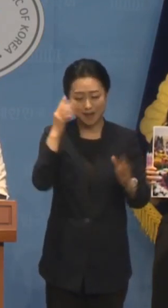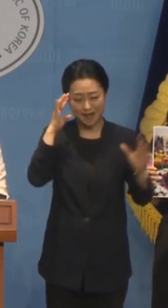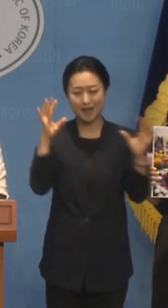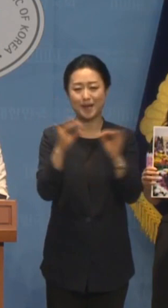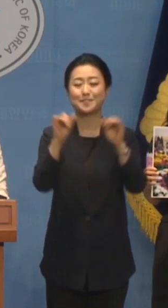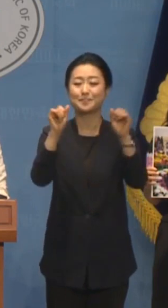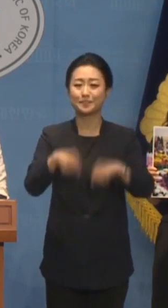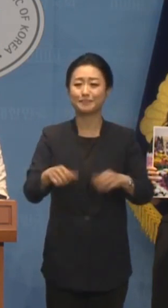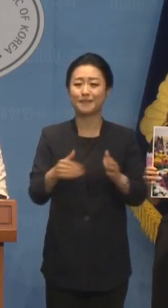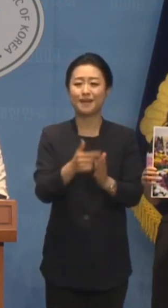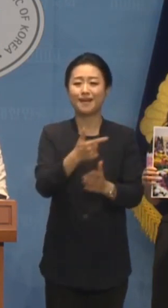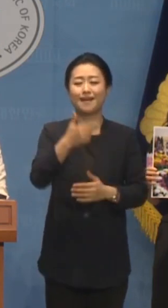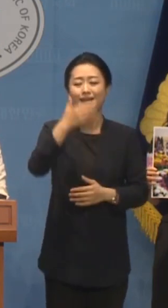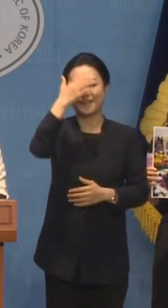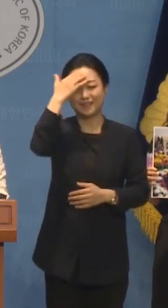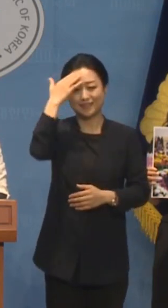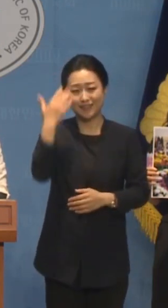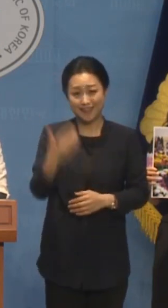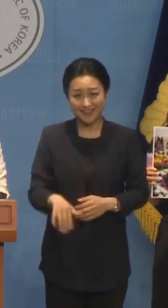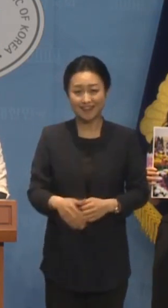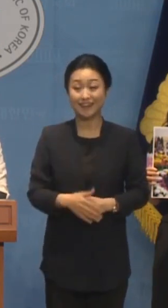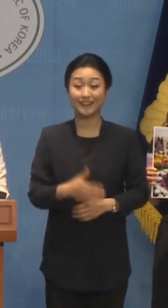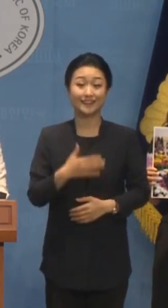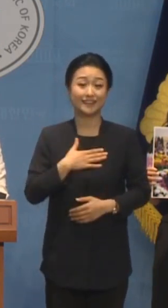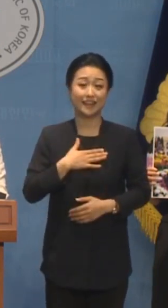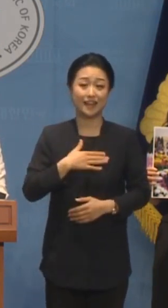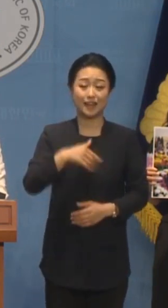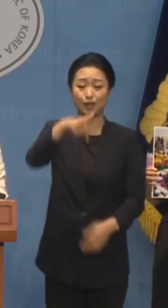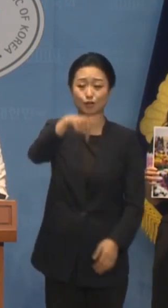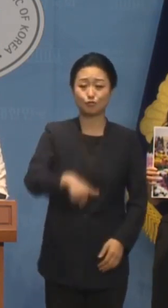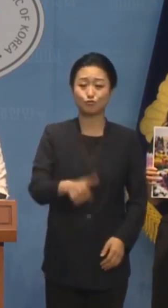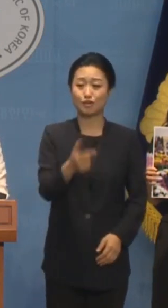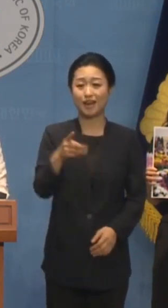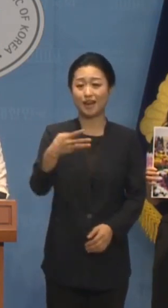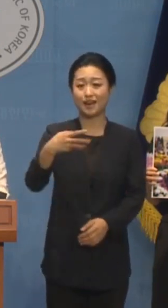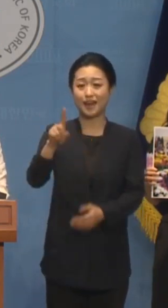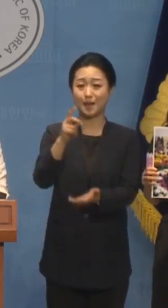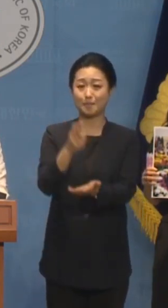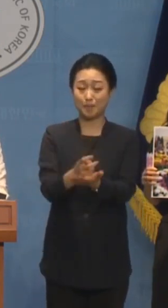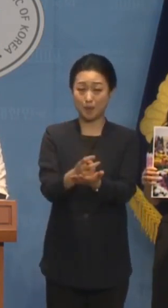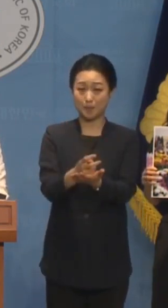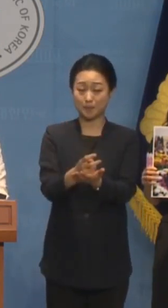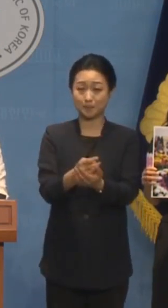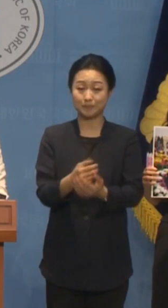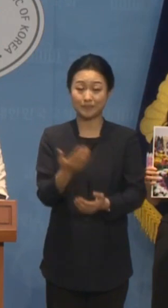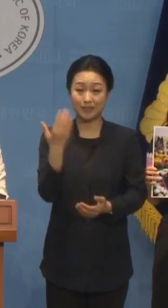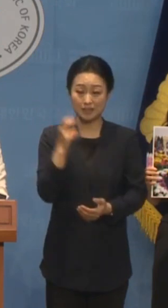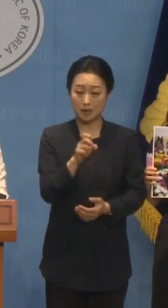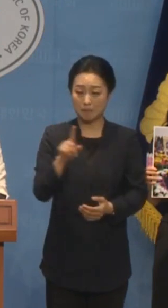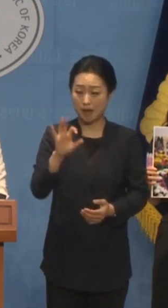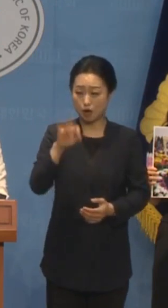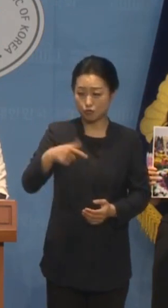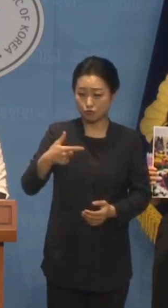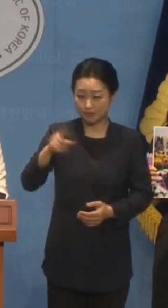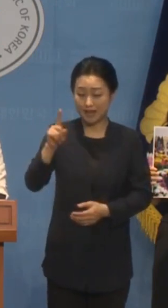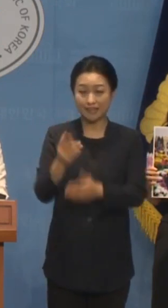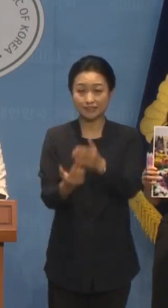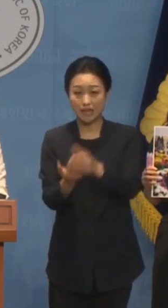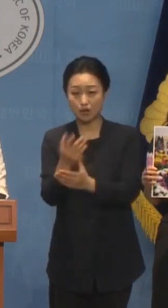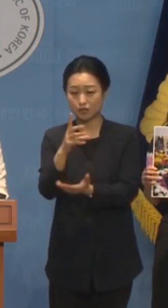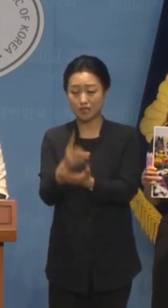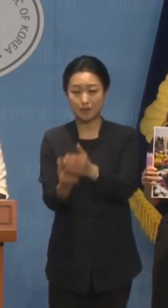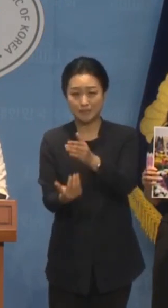말씀하셨습니다. 참으로 다행입니다. 저는 이 구하라법을 마우나 리조트 사건, 천안함